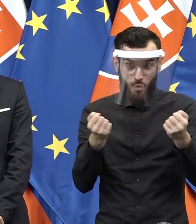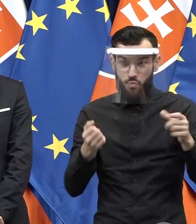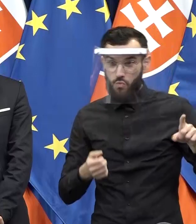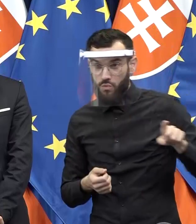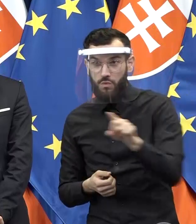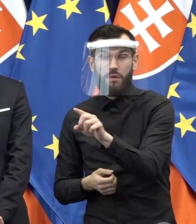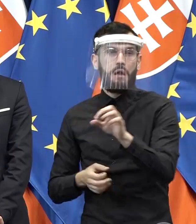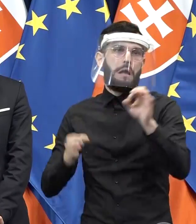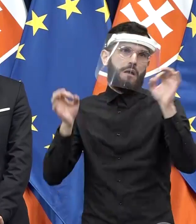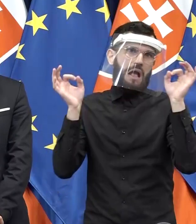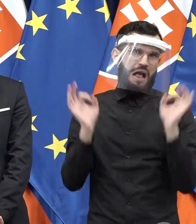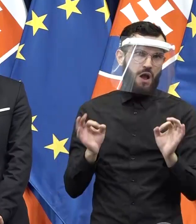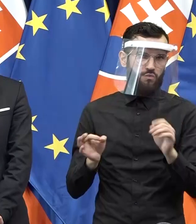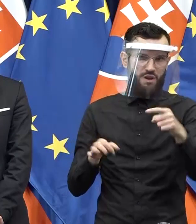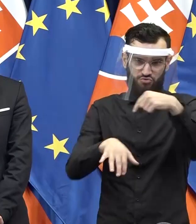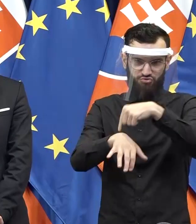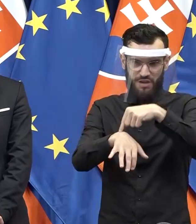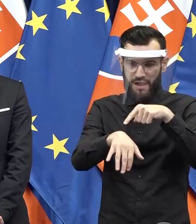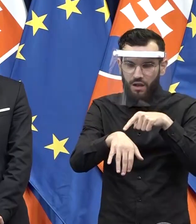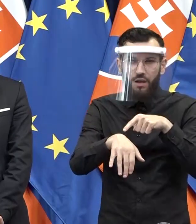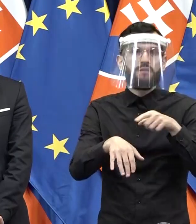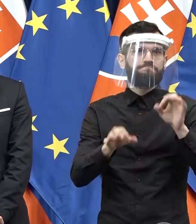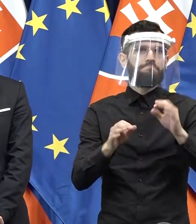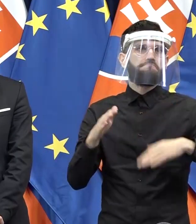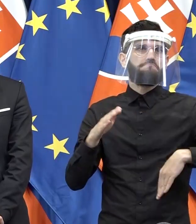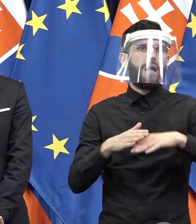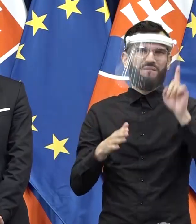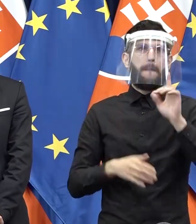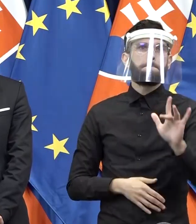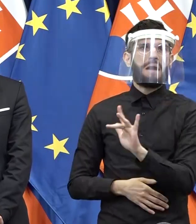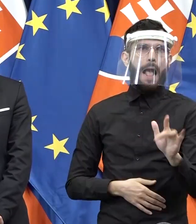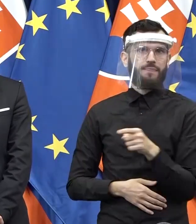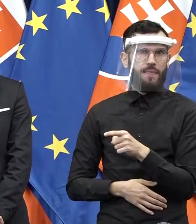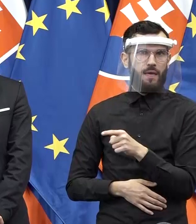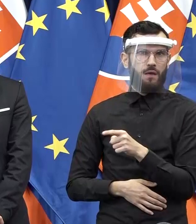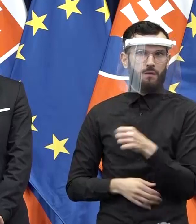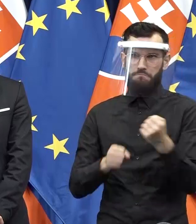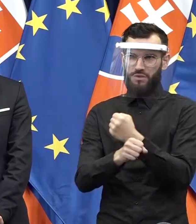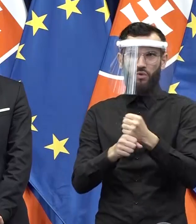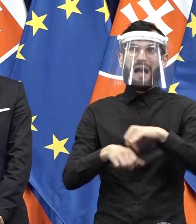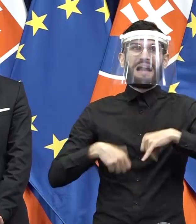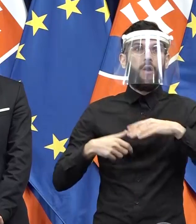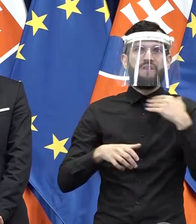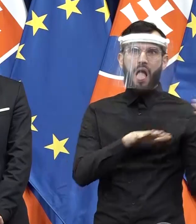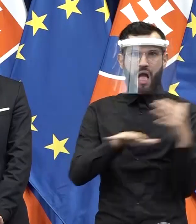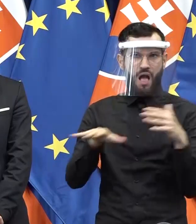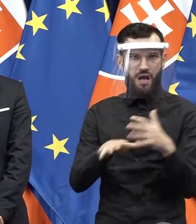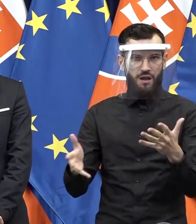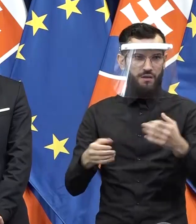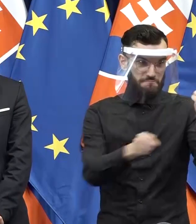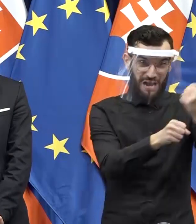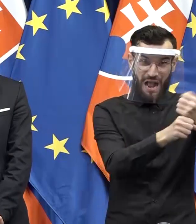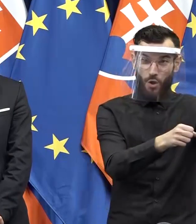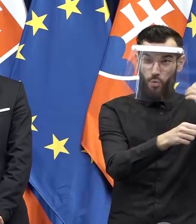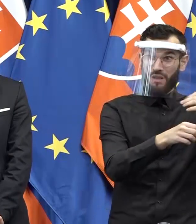pravdepodobnosť, že tá mestská hromadná doprava v tom čase bude maximálne prázdna. Čiže aby sme nestretli alebo nedávali dôchodcov a pracujúcich